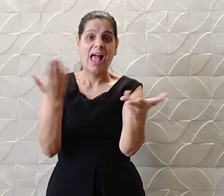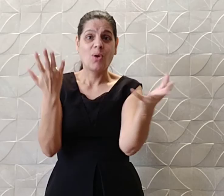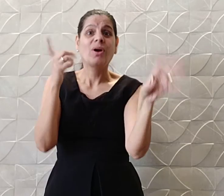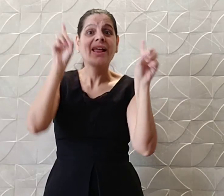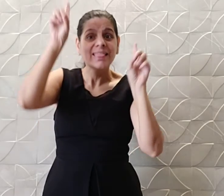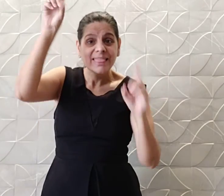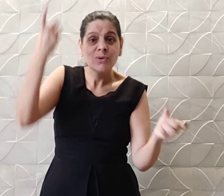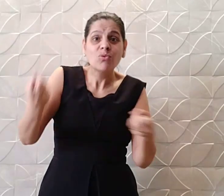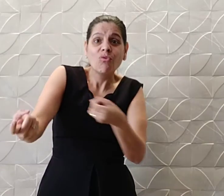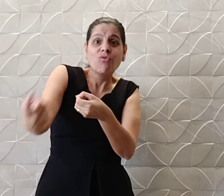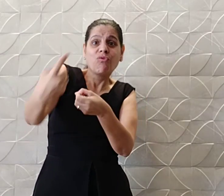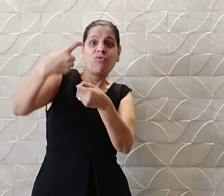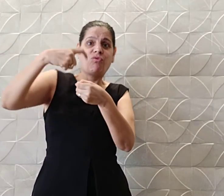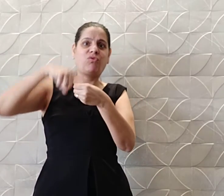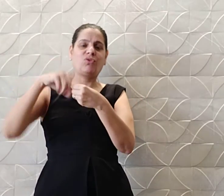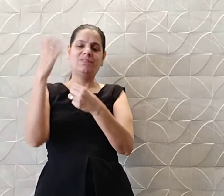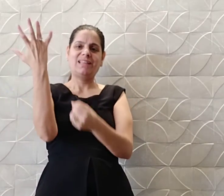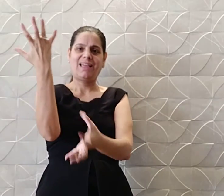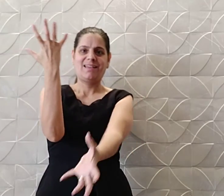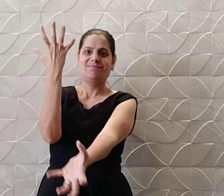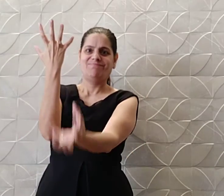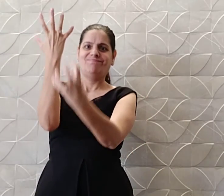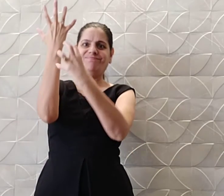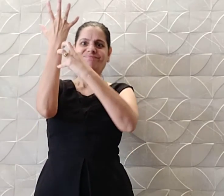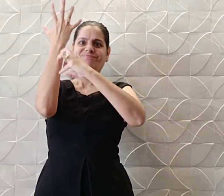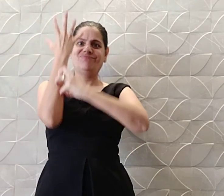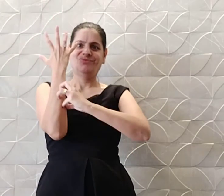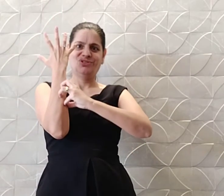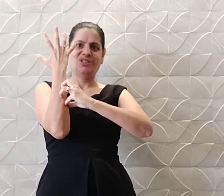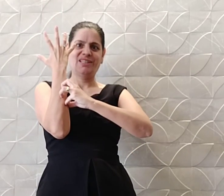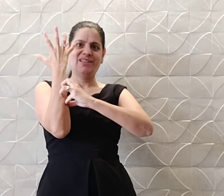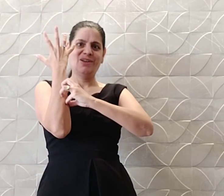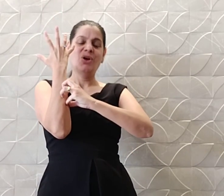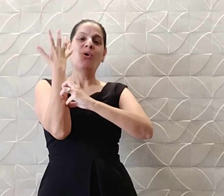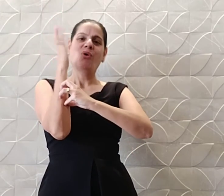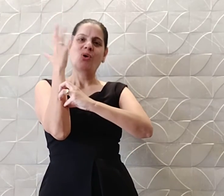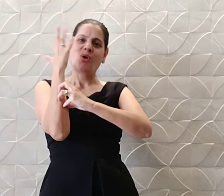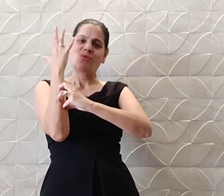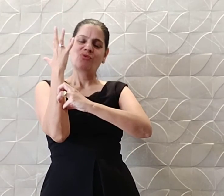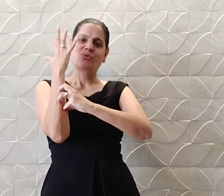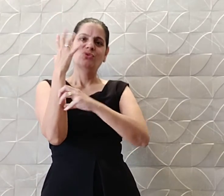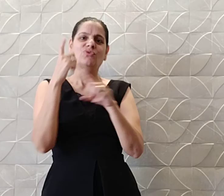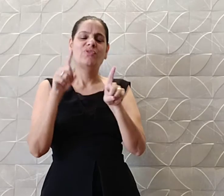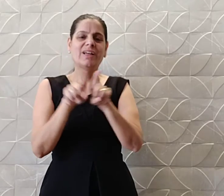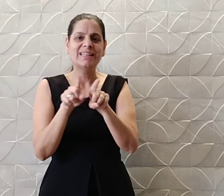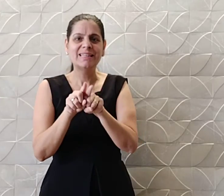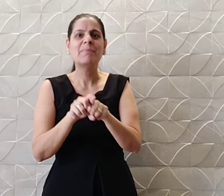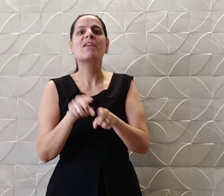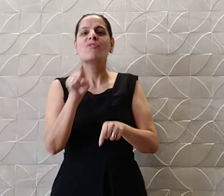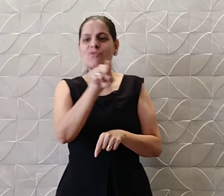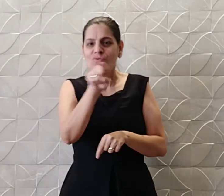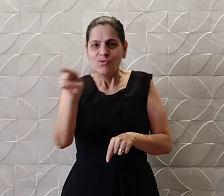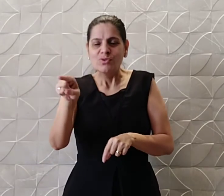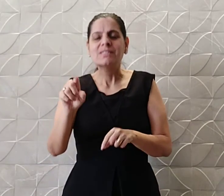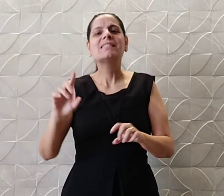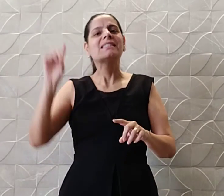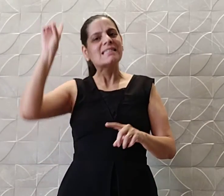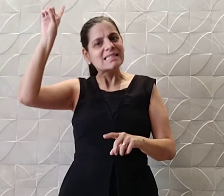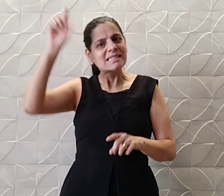fazer algo contrário à natureza ao enxertá-los em sua árvore cultivada, estará ainda mais disposto a enxertar